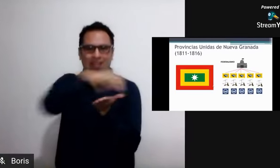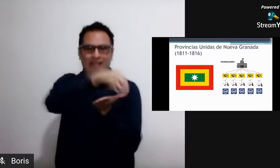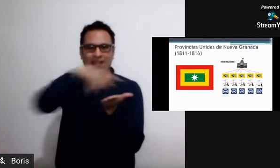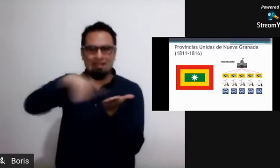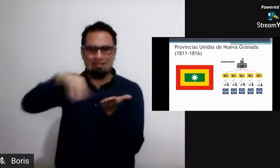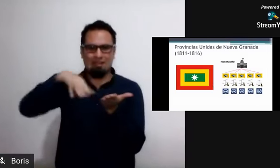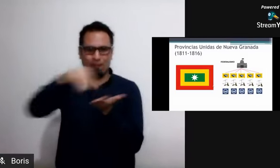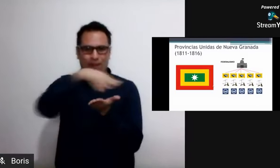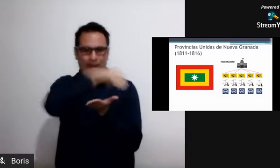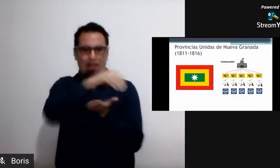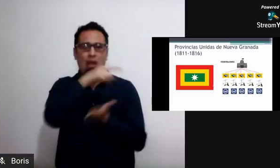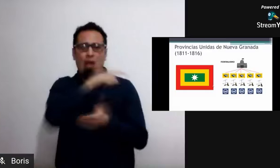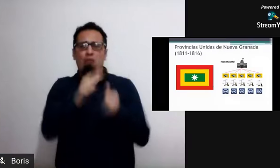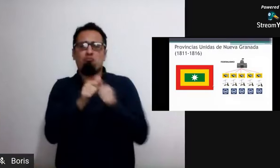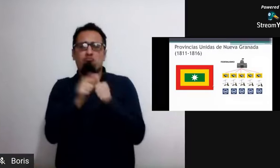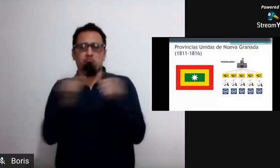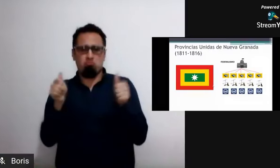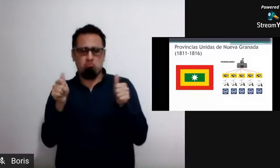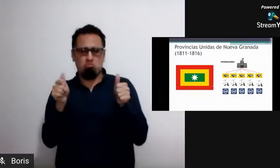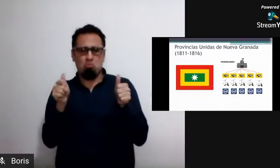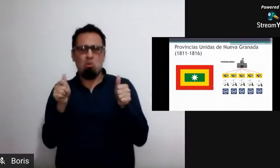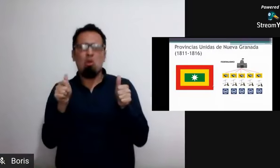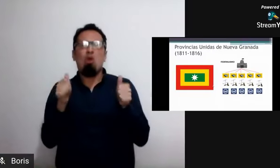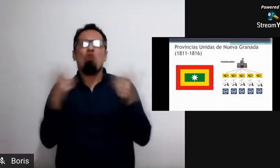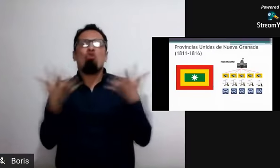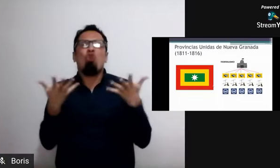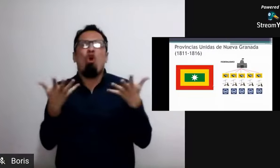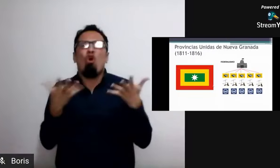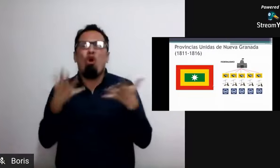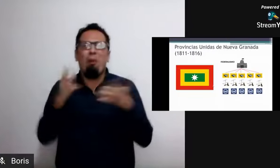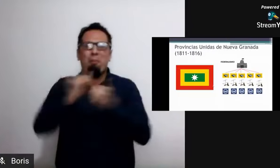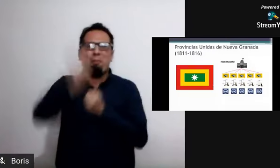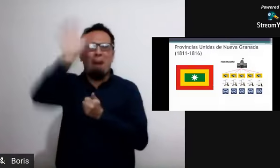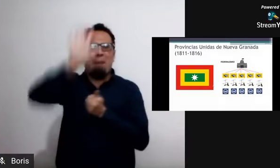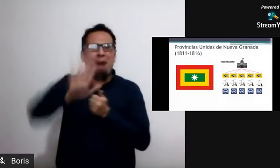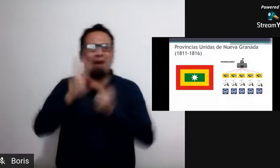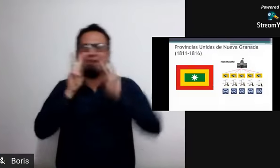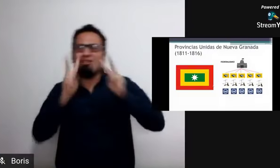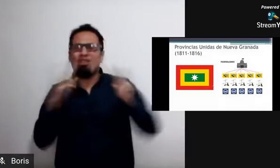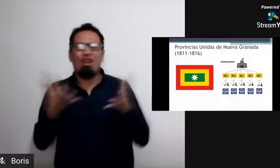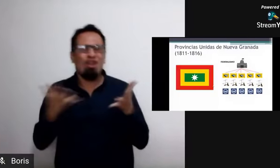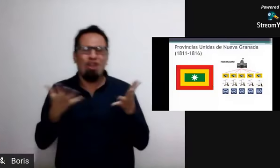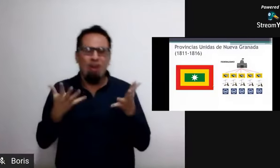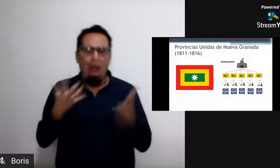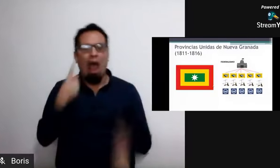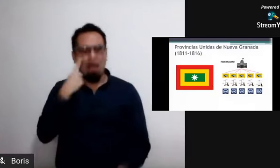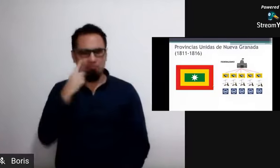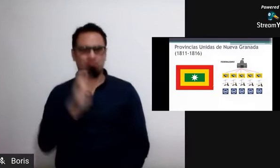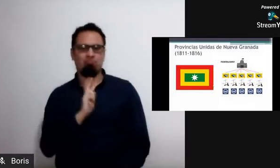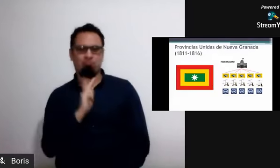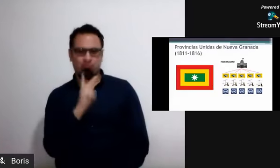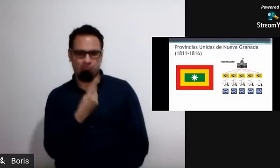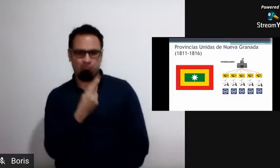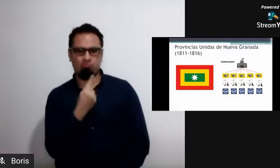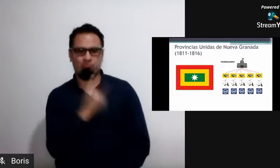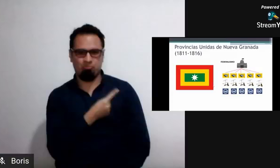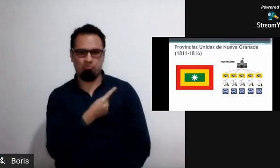así sucesivamente en otras regiones estaban creando un consolidado de leyes para tener un